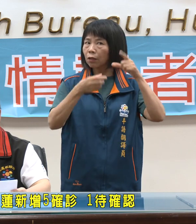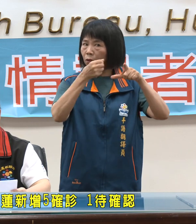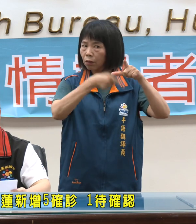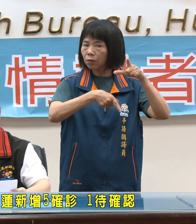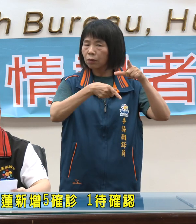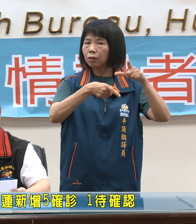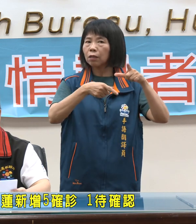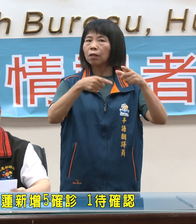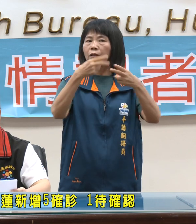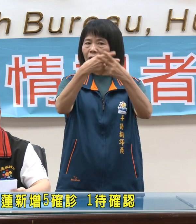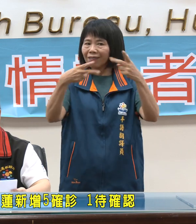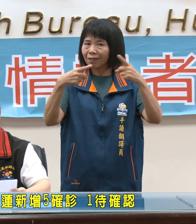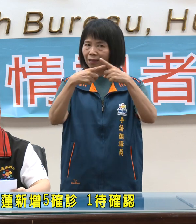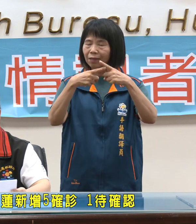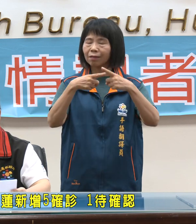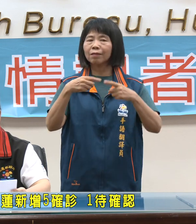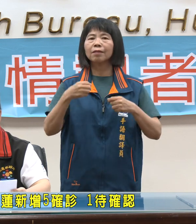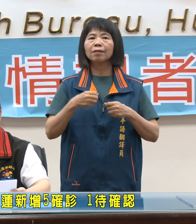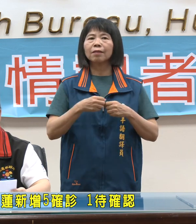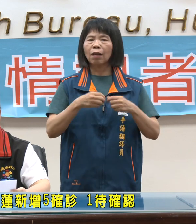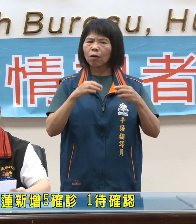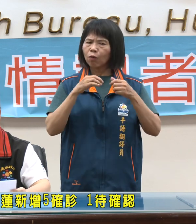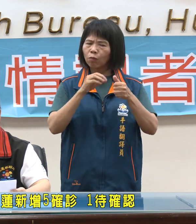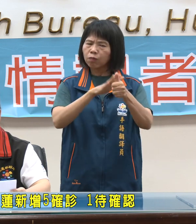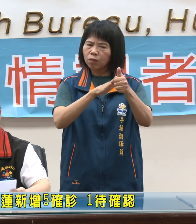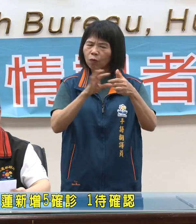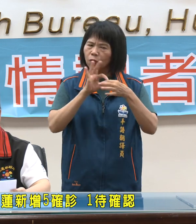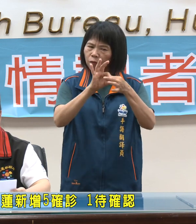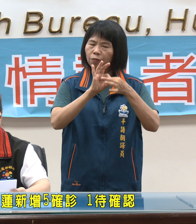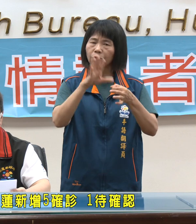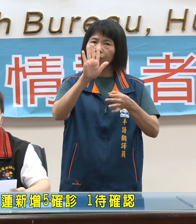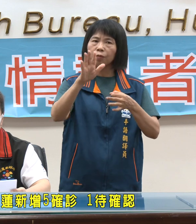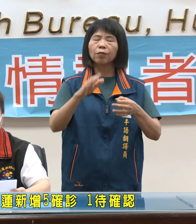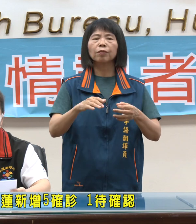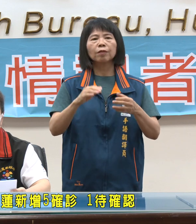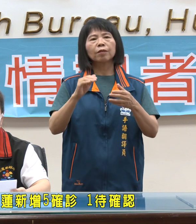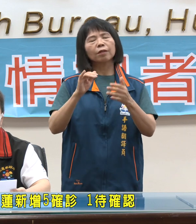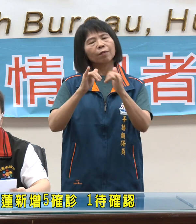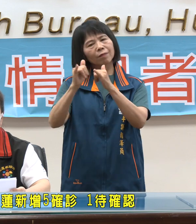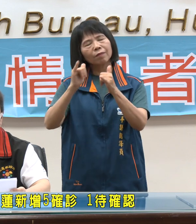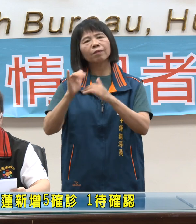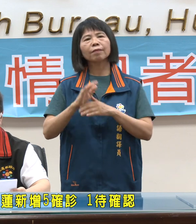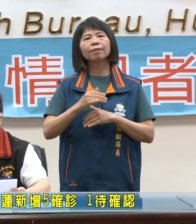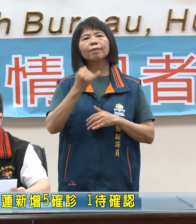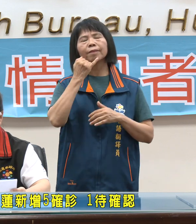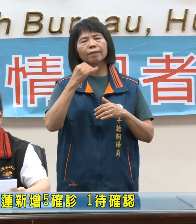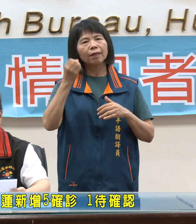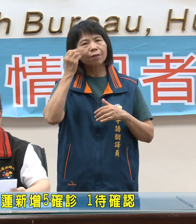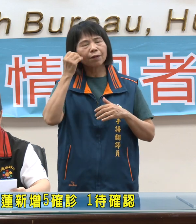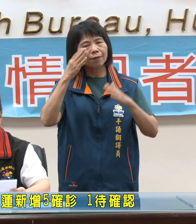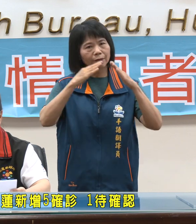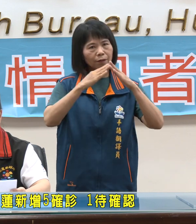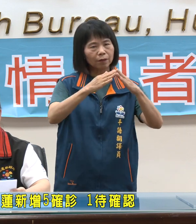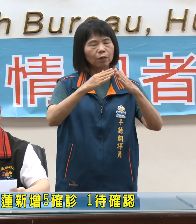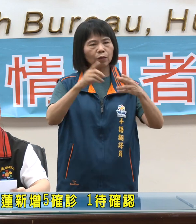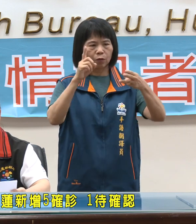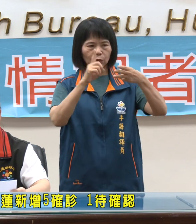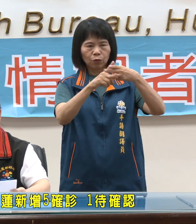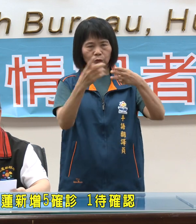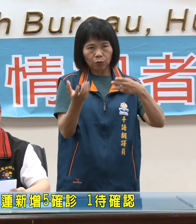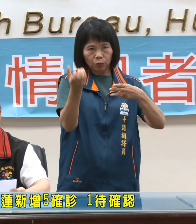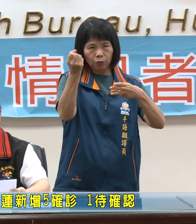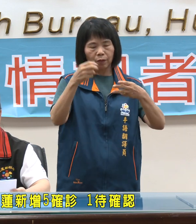的，我们这个远传电信相关的我们的好朋友乡亲，在花莲市主权